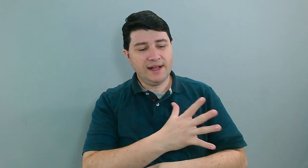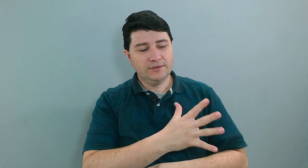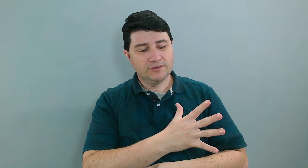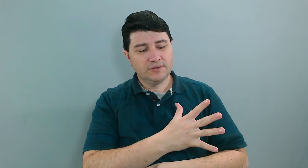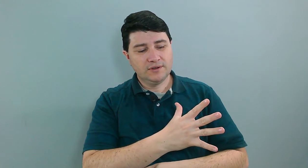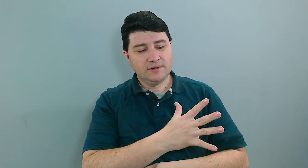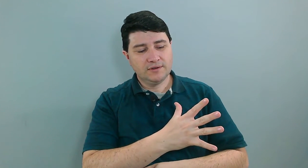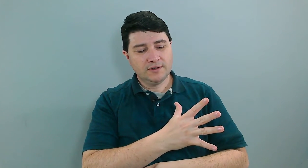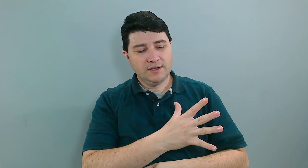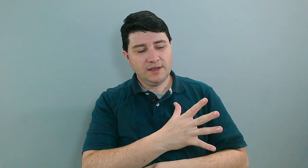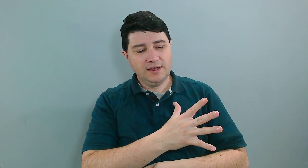separados e